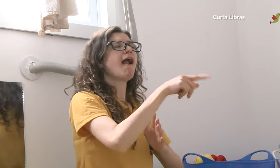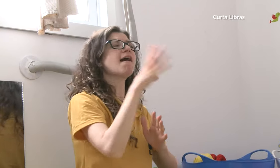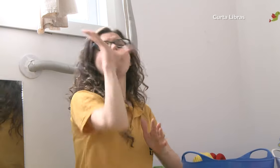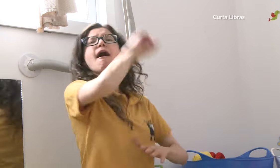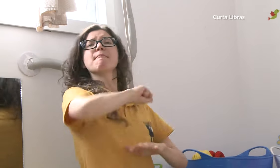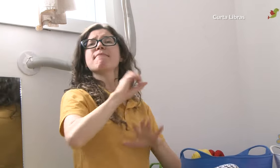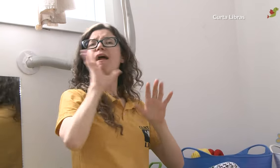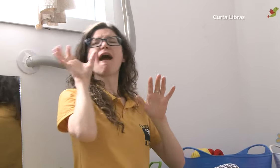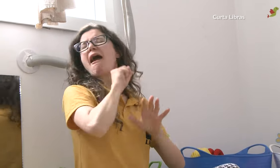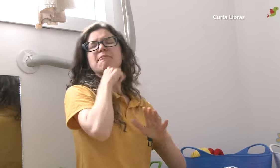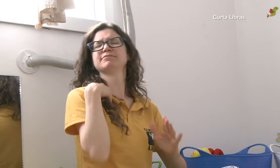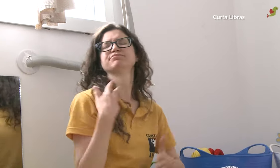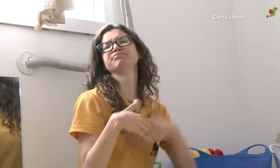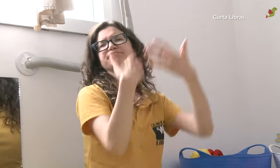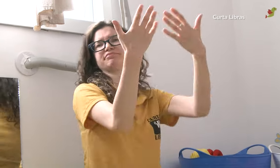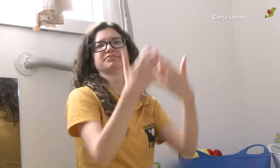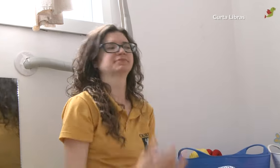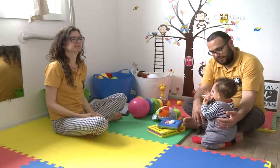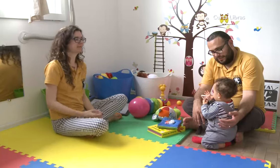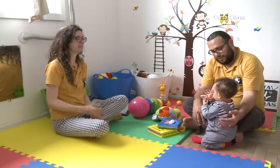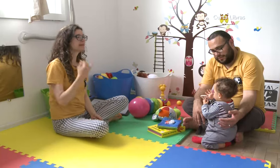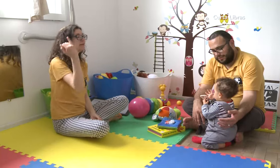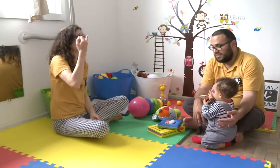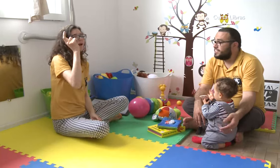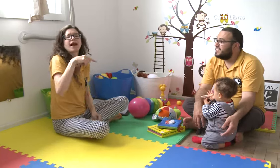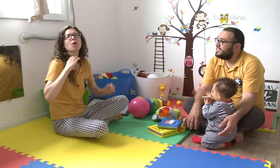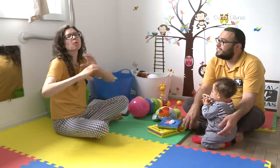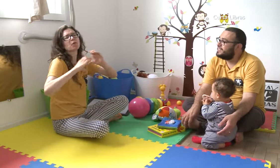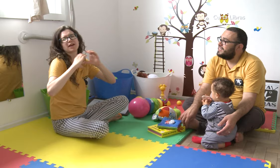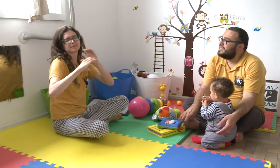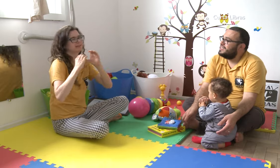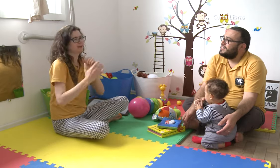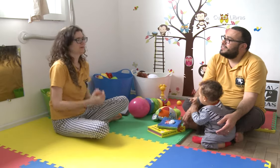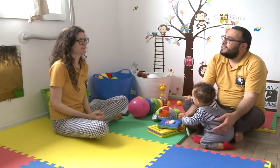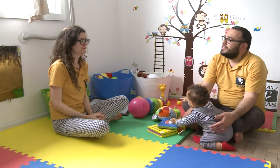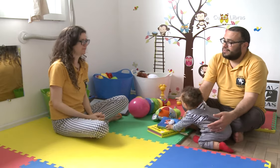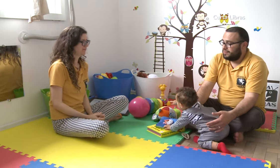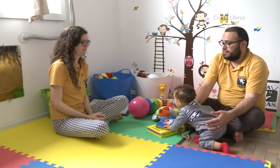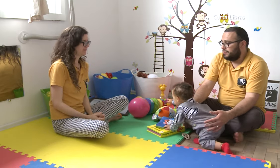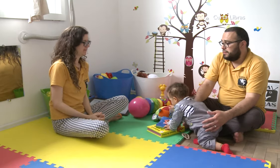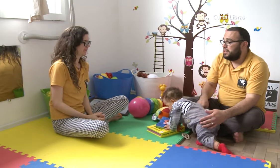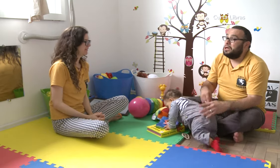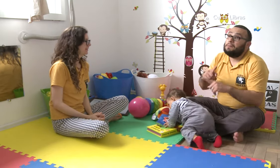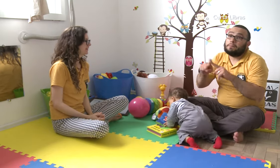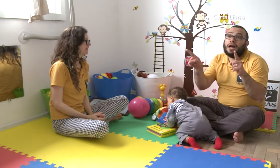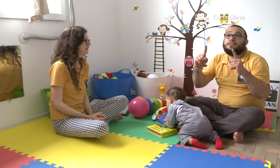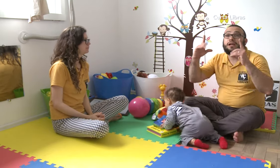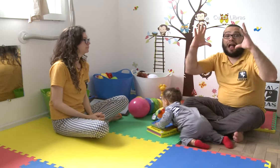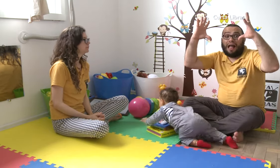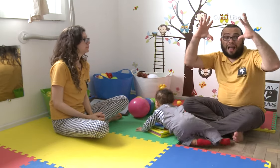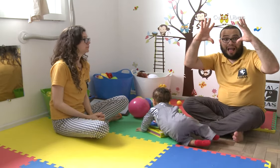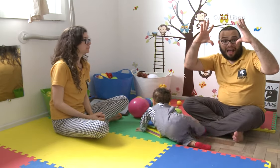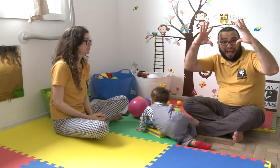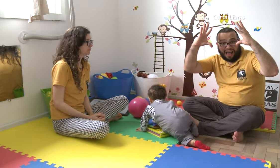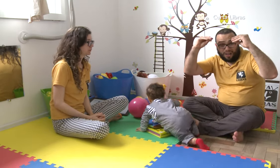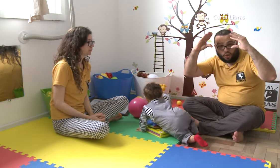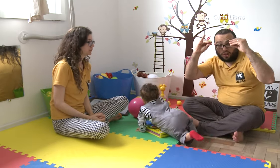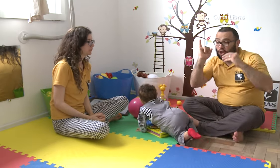Por isso é muito importante conseguir se comunicar com o bebê e ele se desenvolver. A noite, a contação de